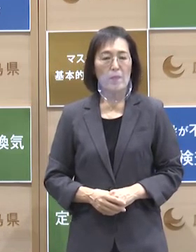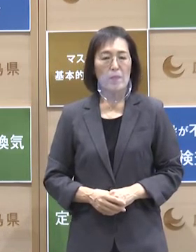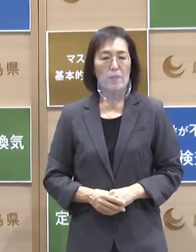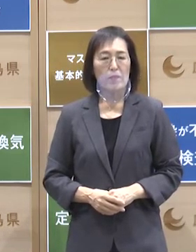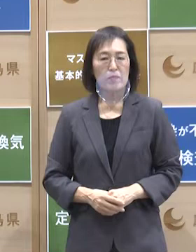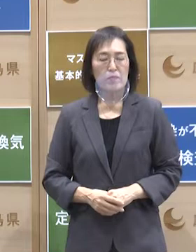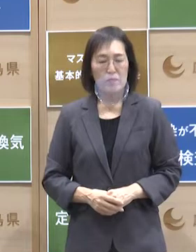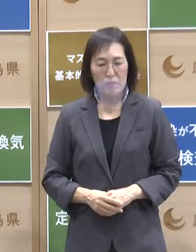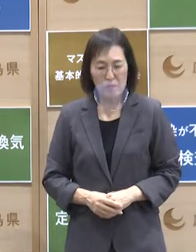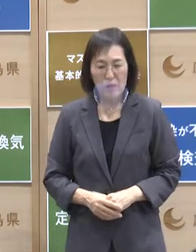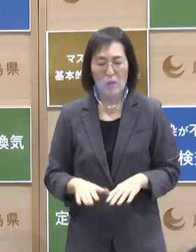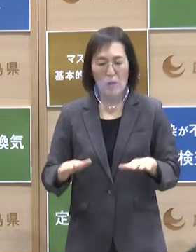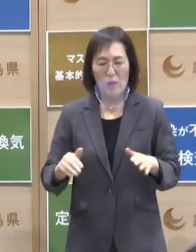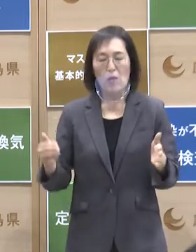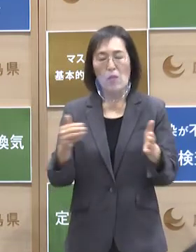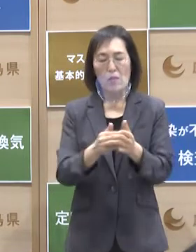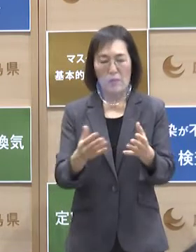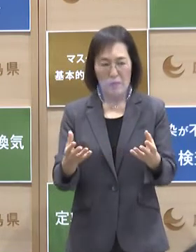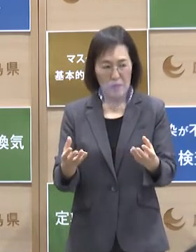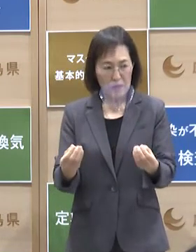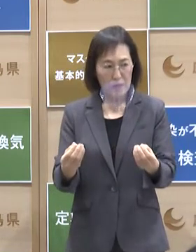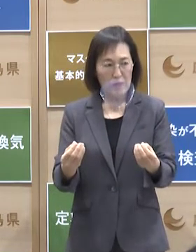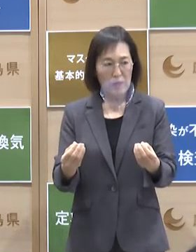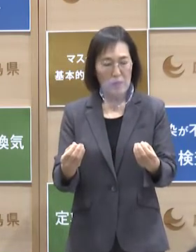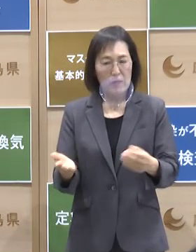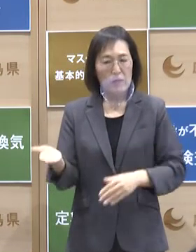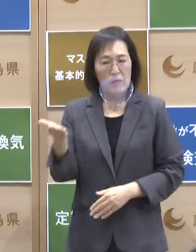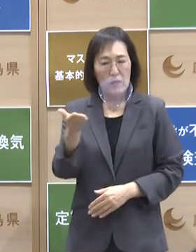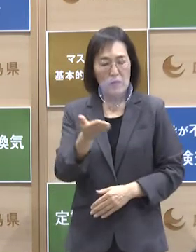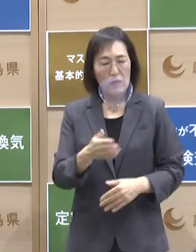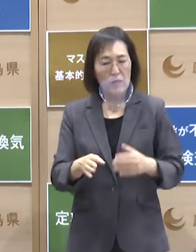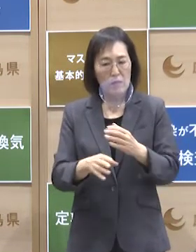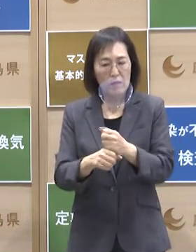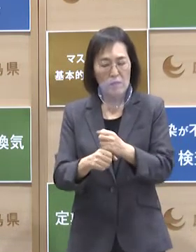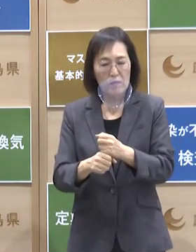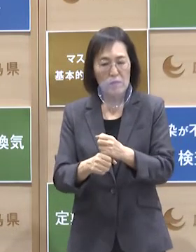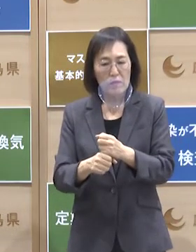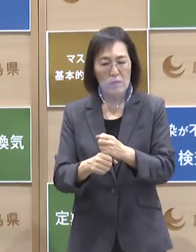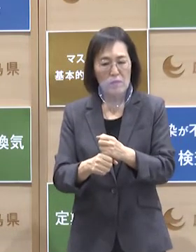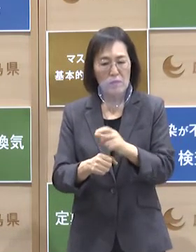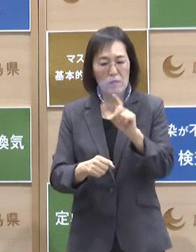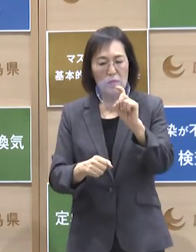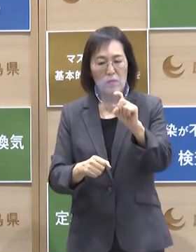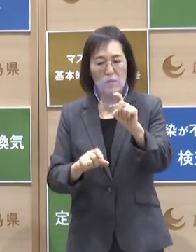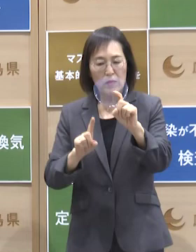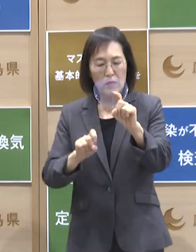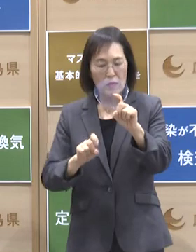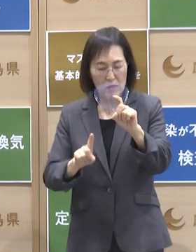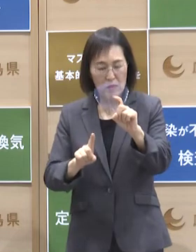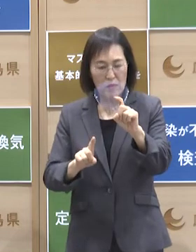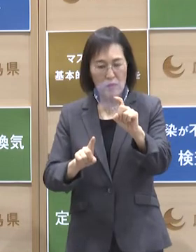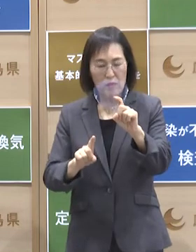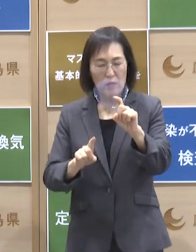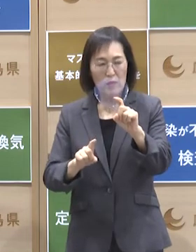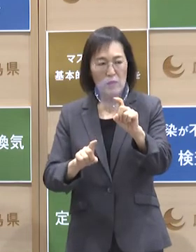これで知事定例会見を終わります。次回の定例会見は10月11日火